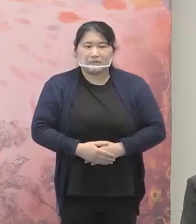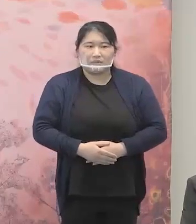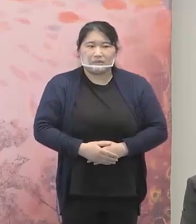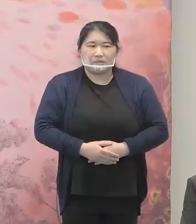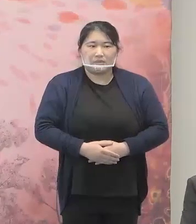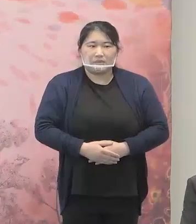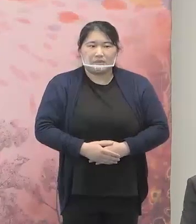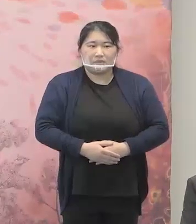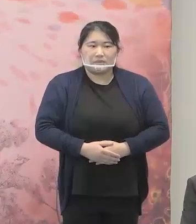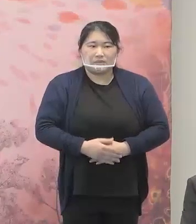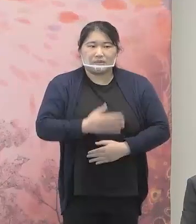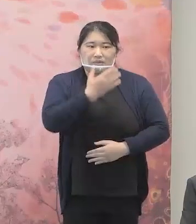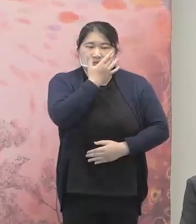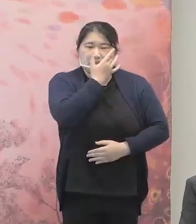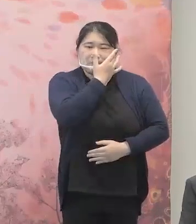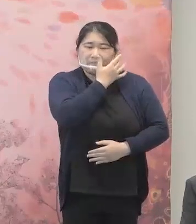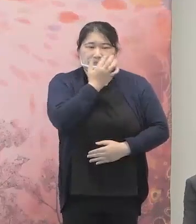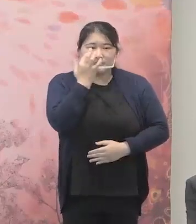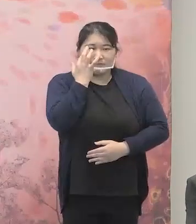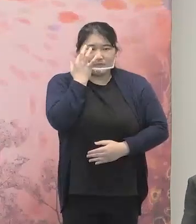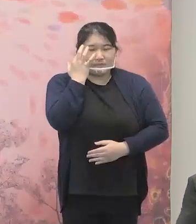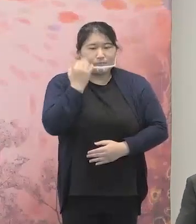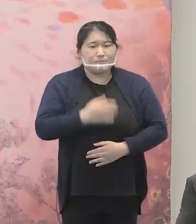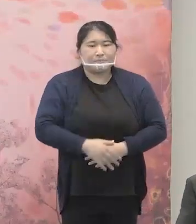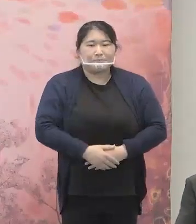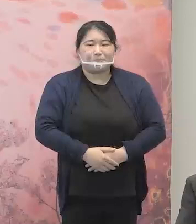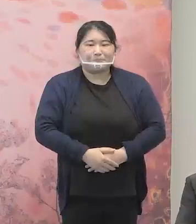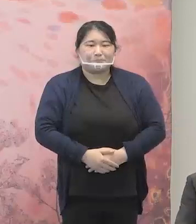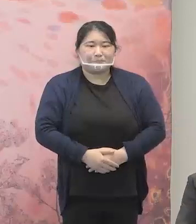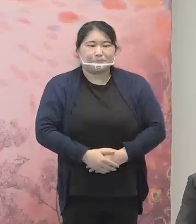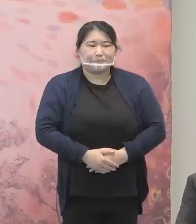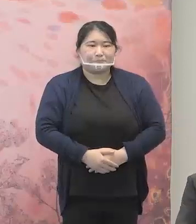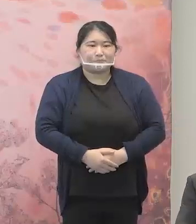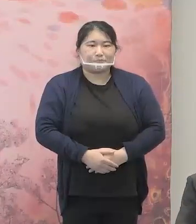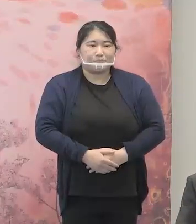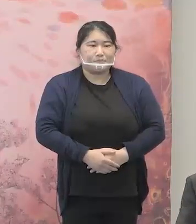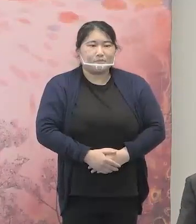ご挙手いただければマイクをお持ちいたします。 はい、よろしくお願いします。